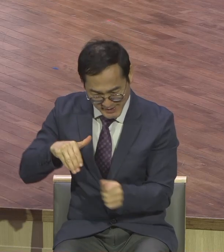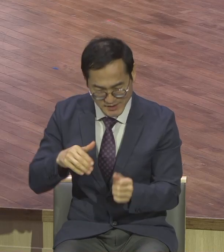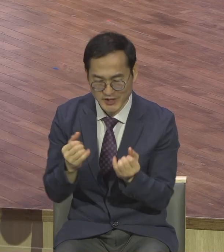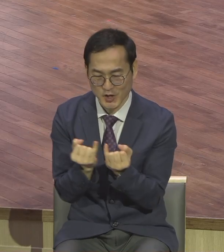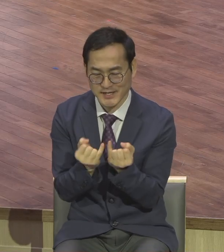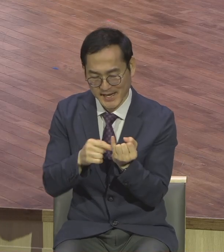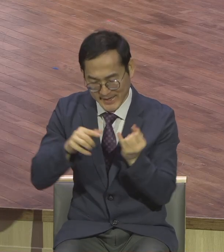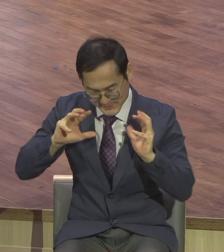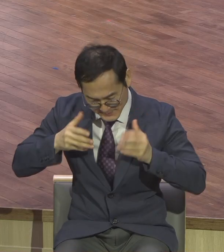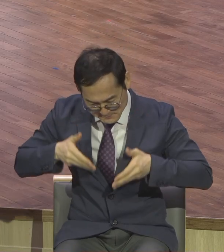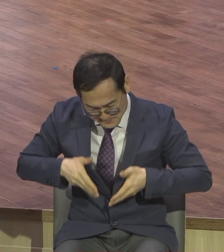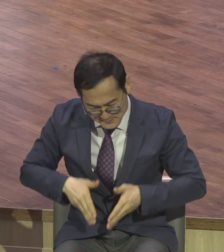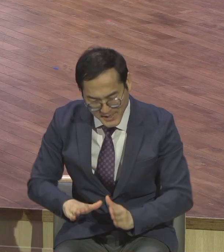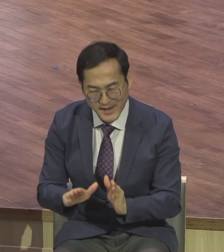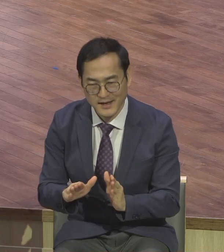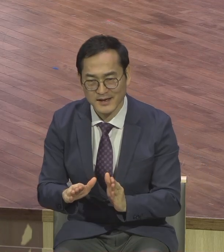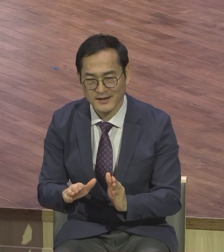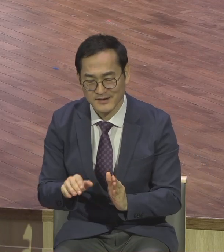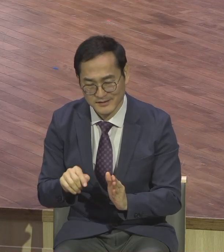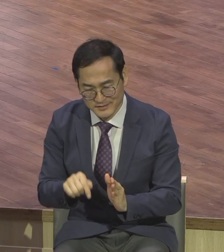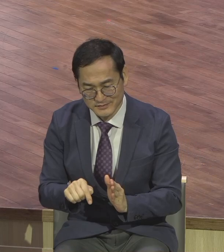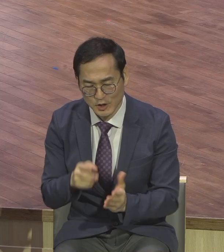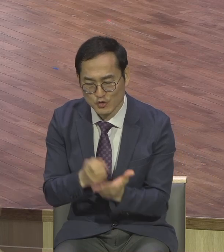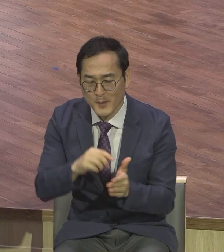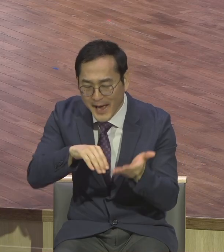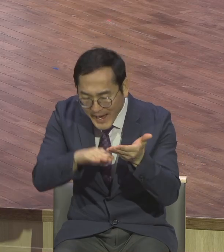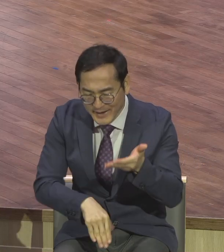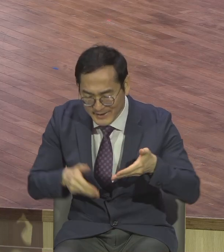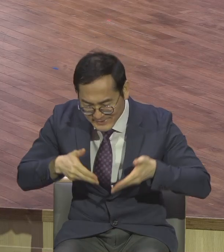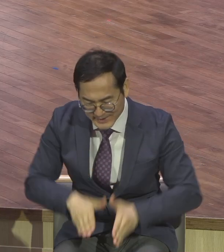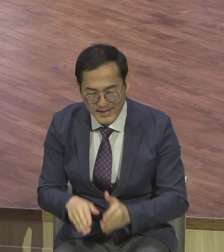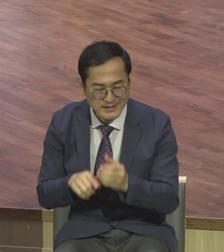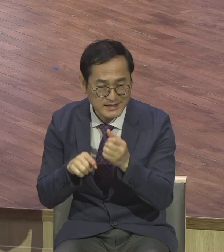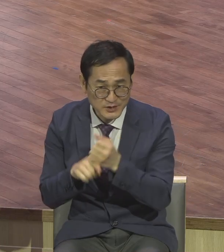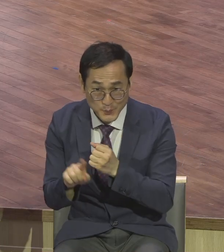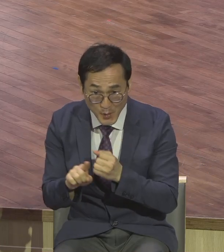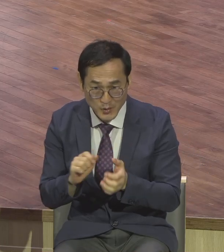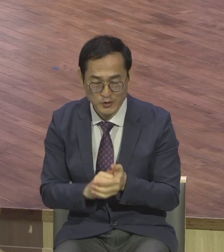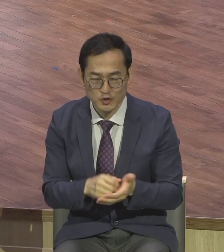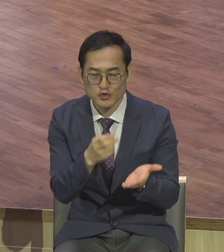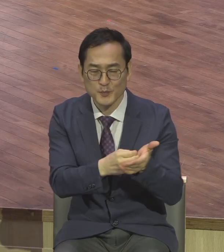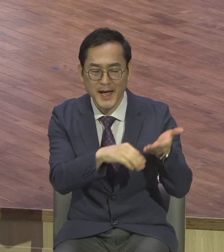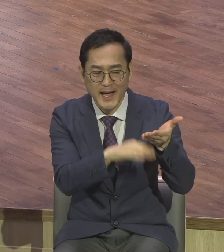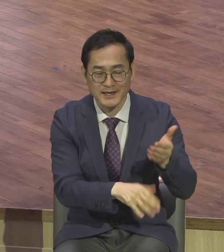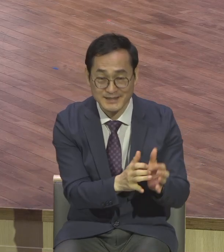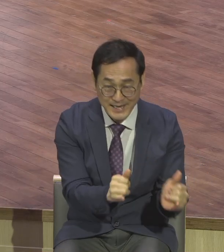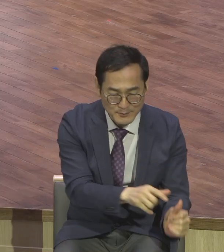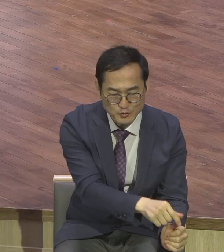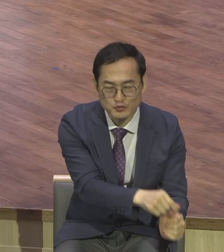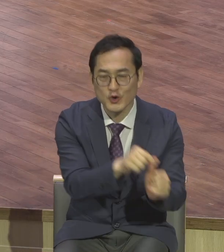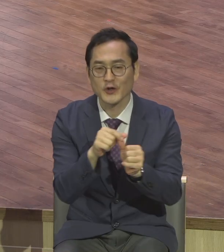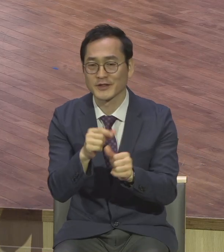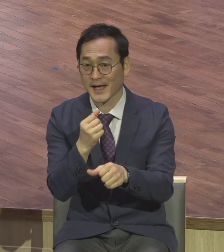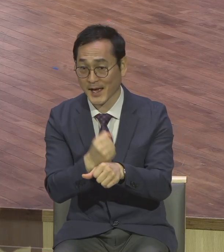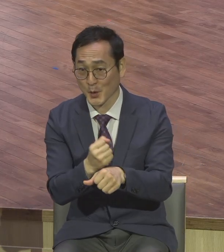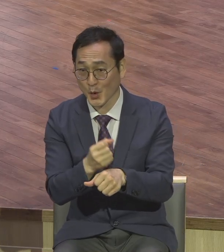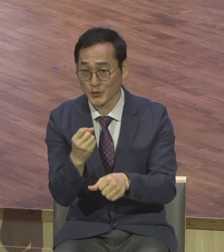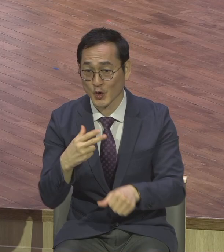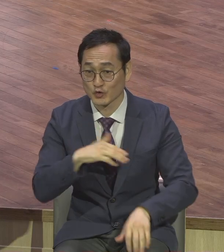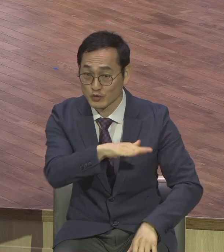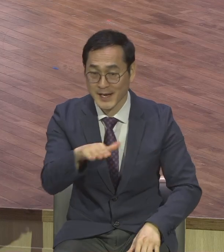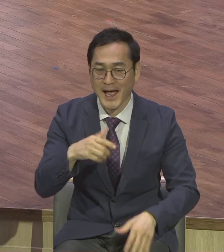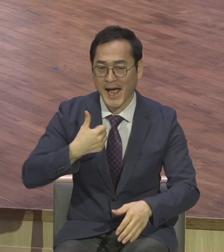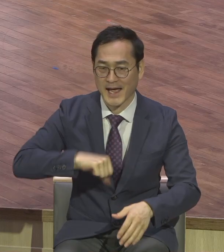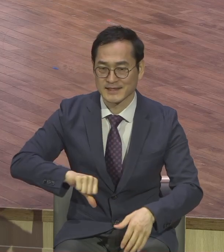하시고 율법 아래에 나게 하신 것은 율법 아래에 있는 자들을 속량하시고 우리로